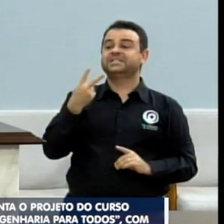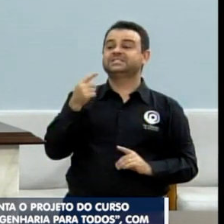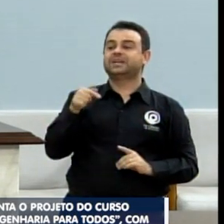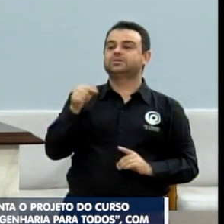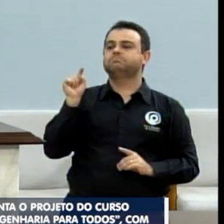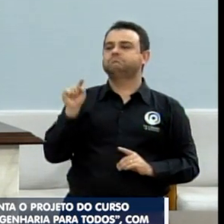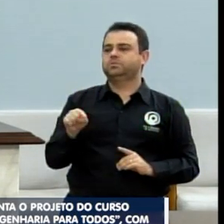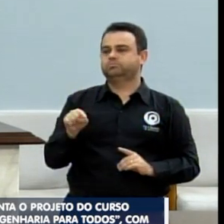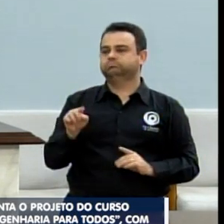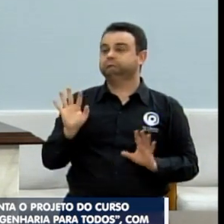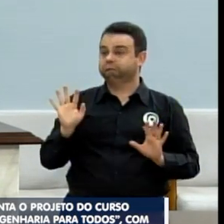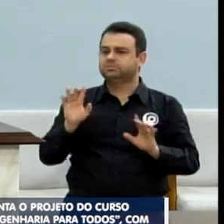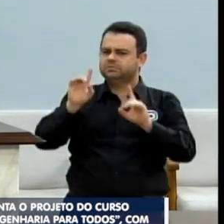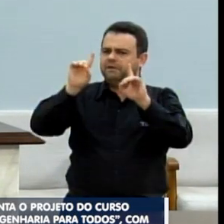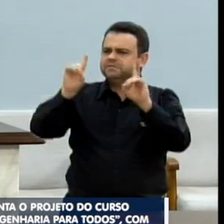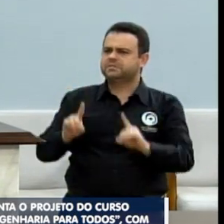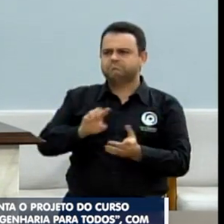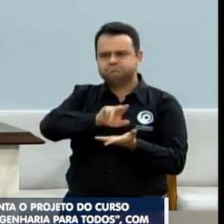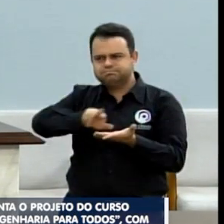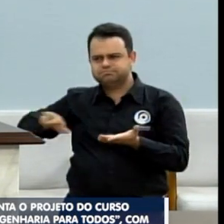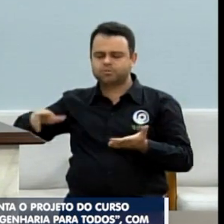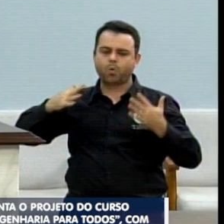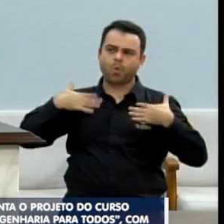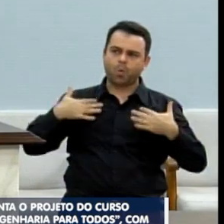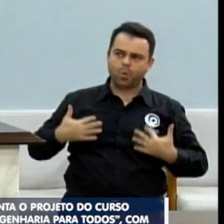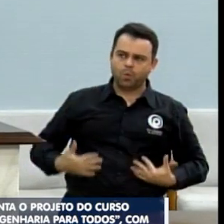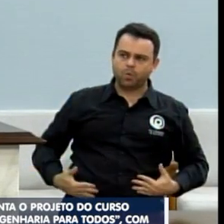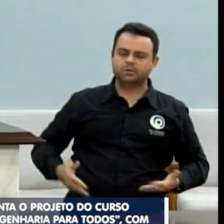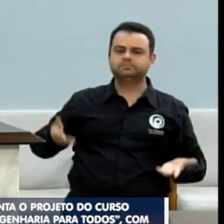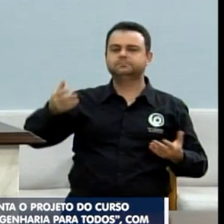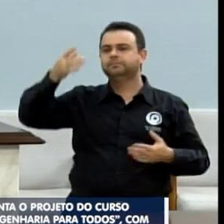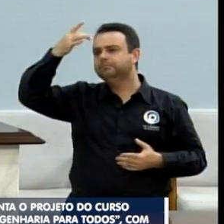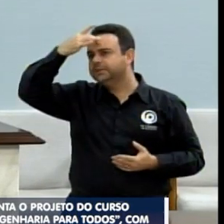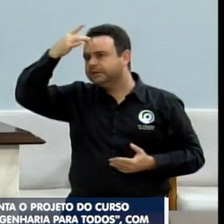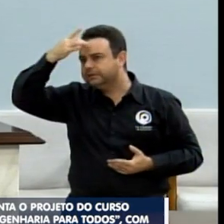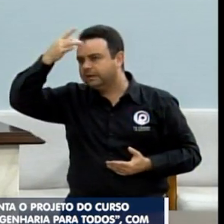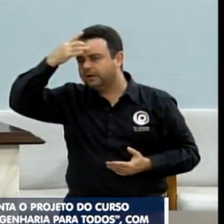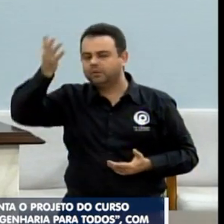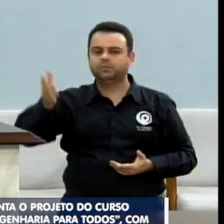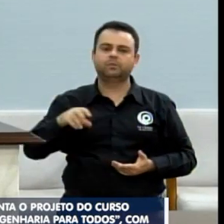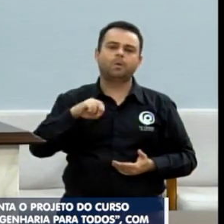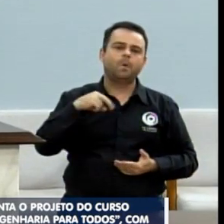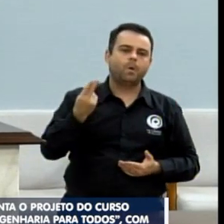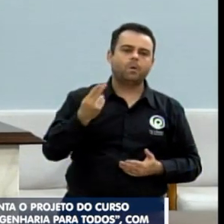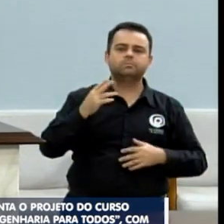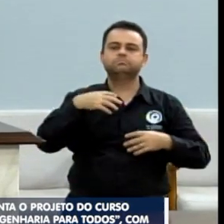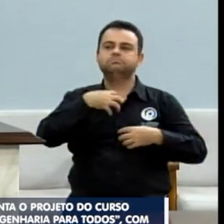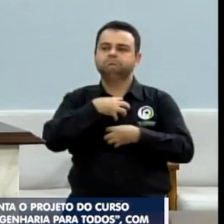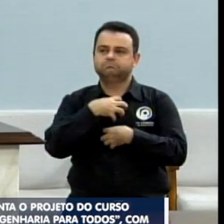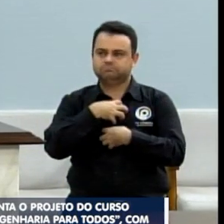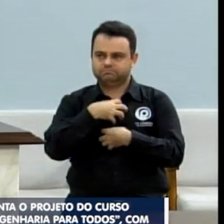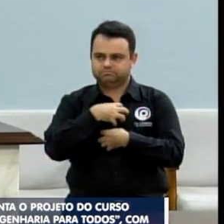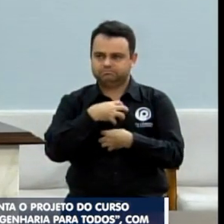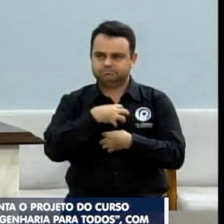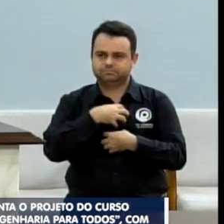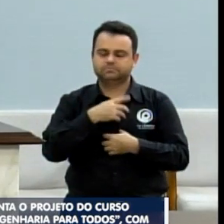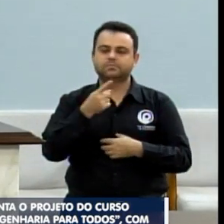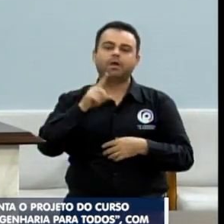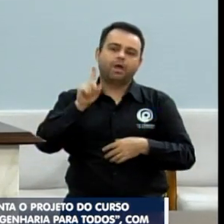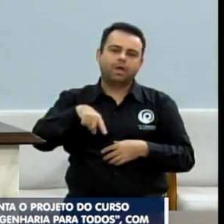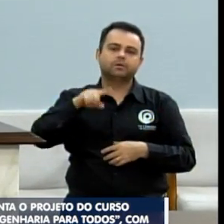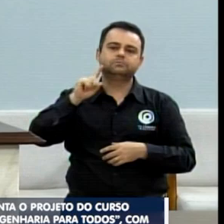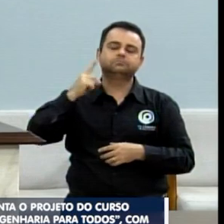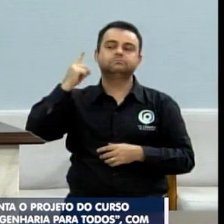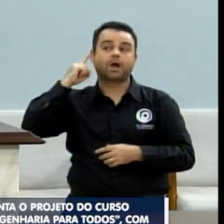alguma deficiência, seja física, mental, intelectual ou sensorial, que é auditiva e